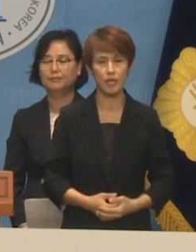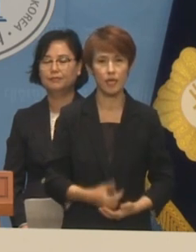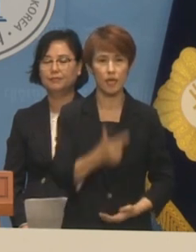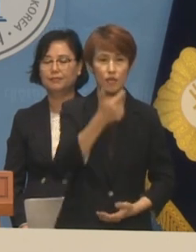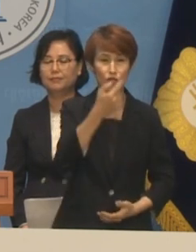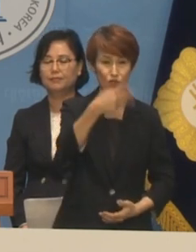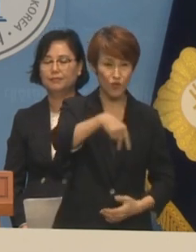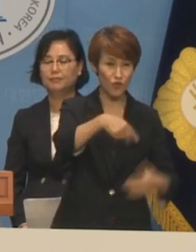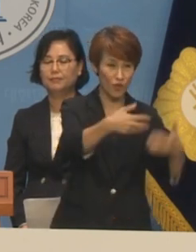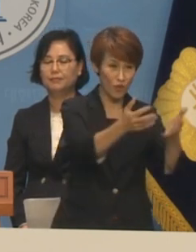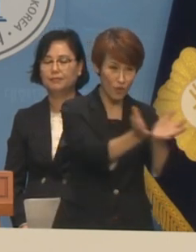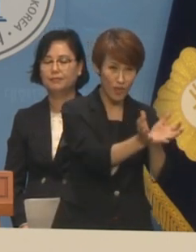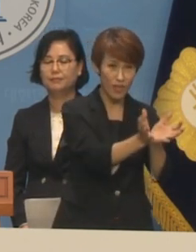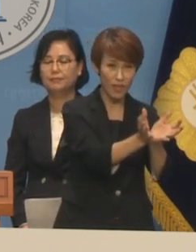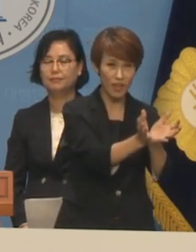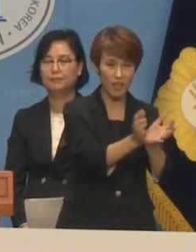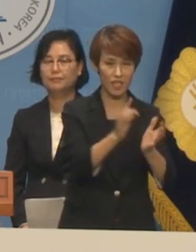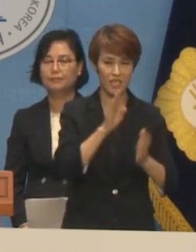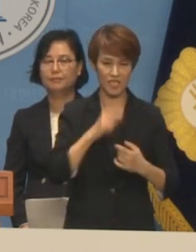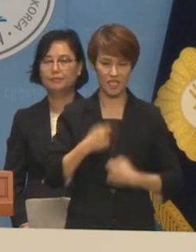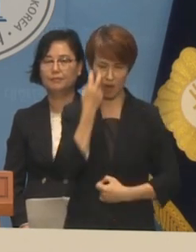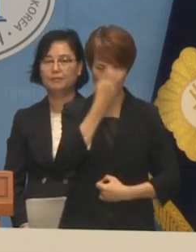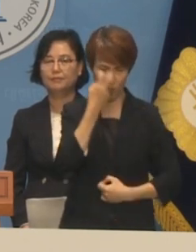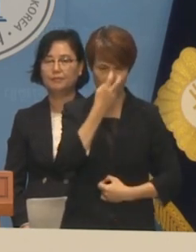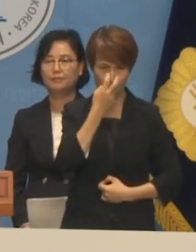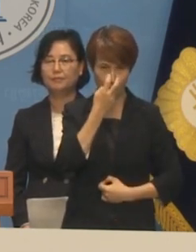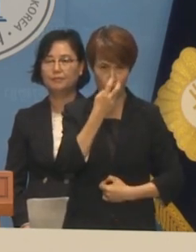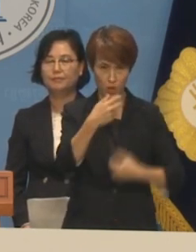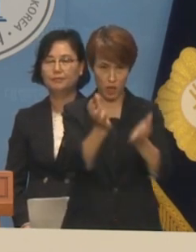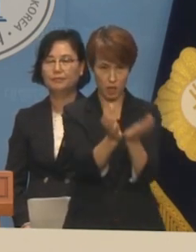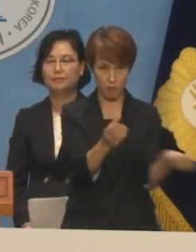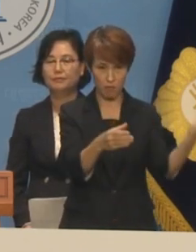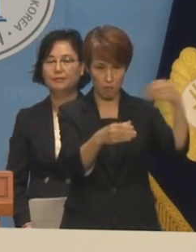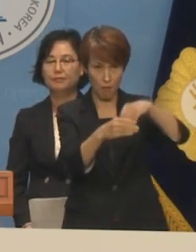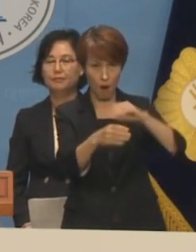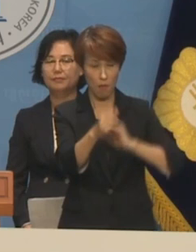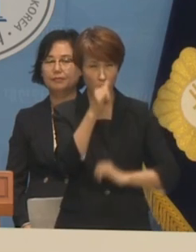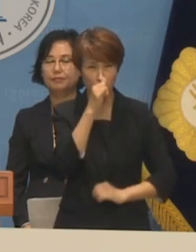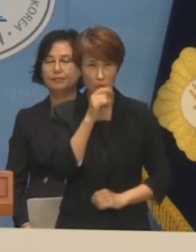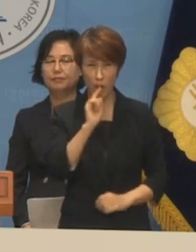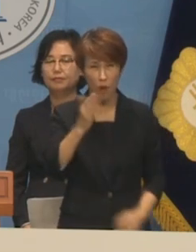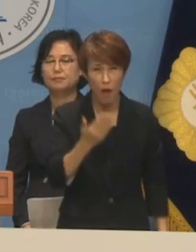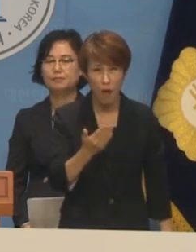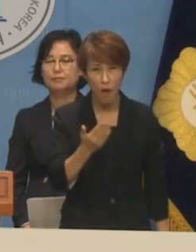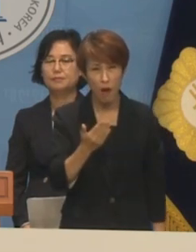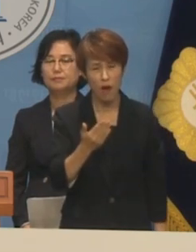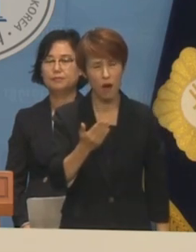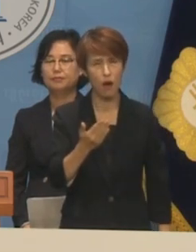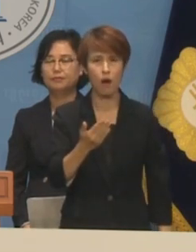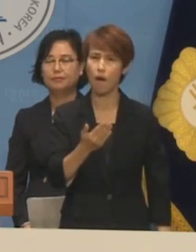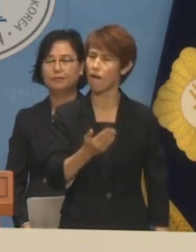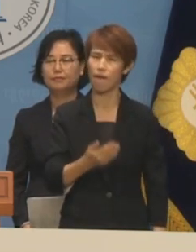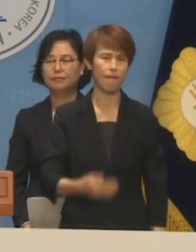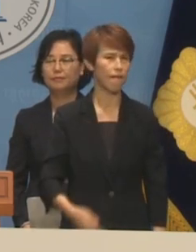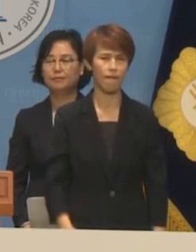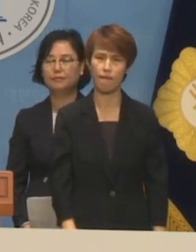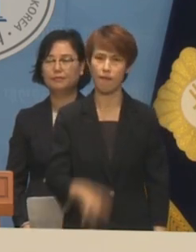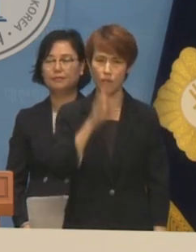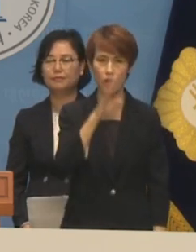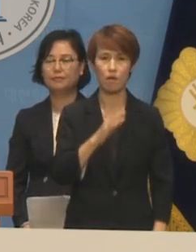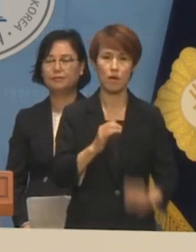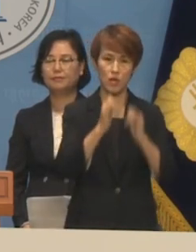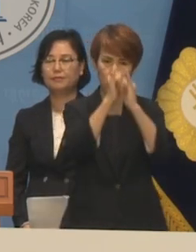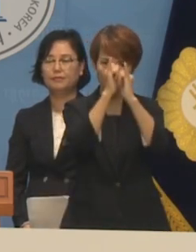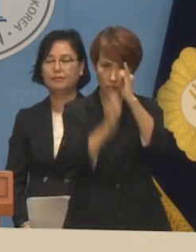뉴라이트가 이 진상 보고서를 작성하는 팀에 들어가 있다는 것이 말이나 되는 일입니까? 역사